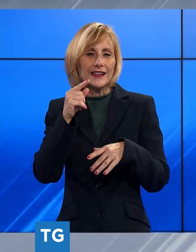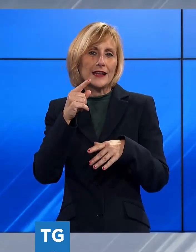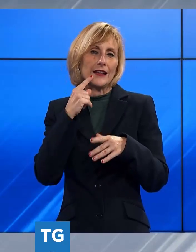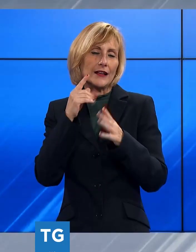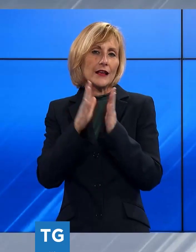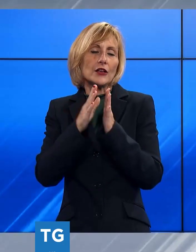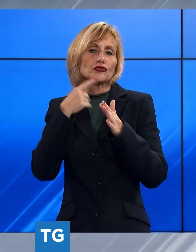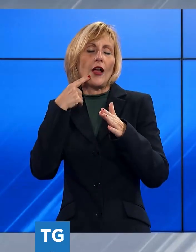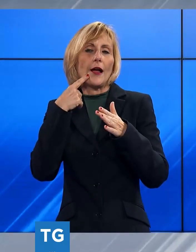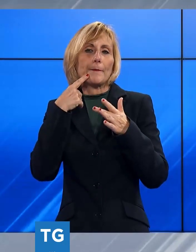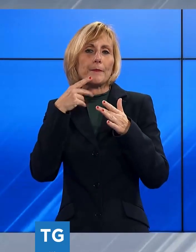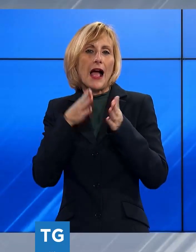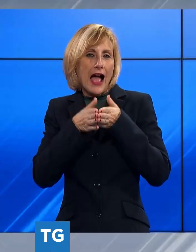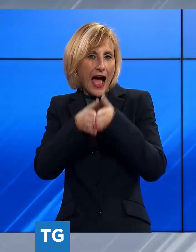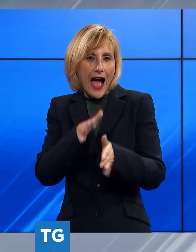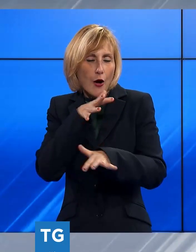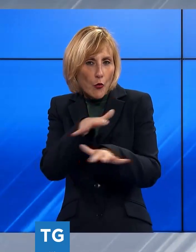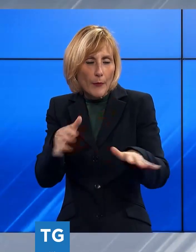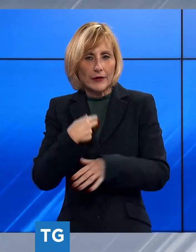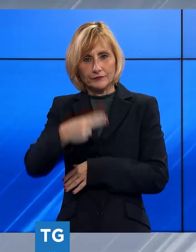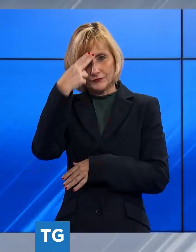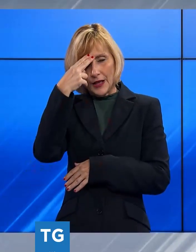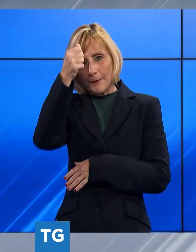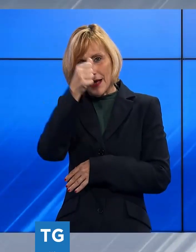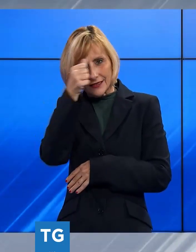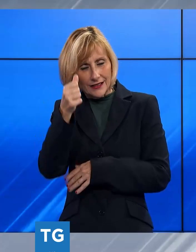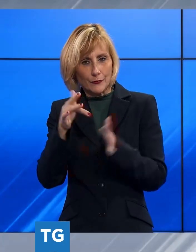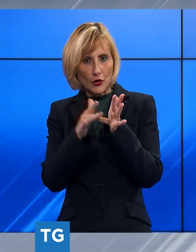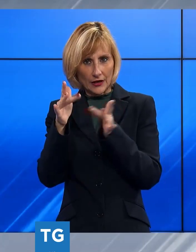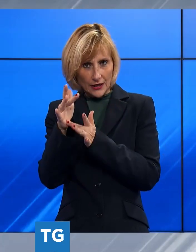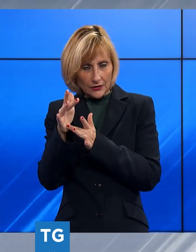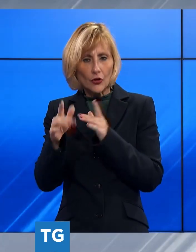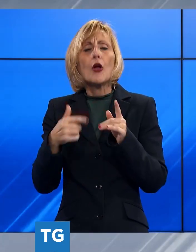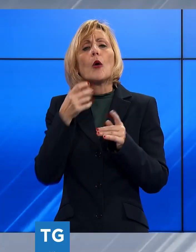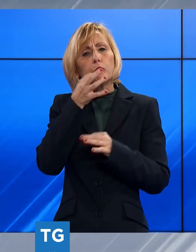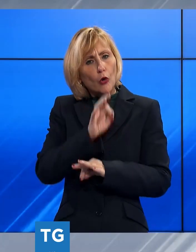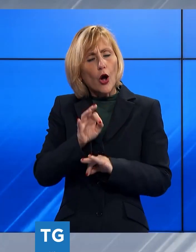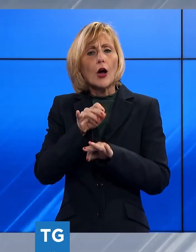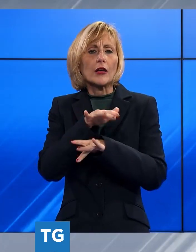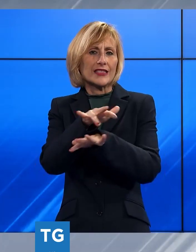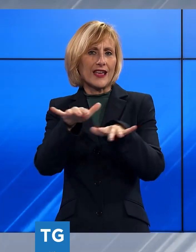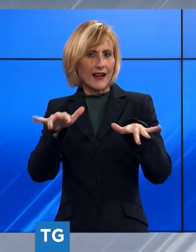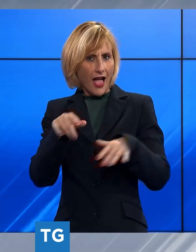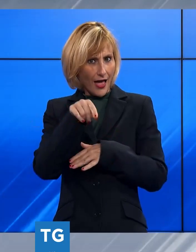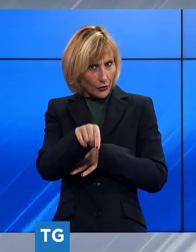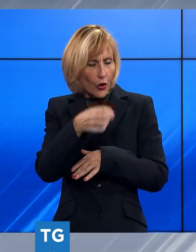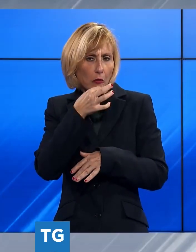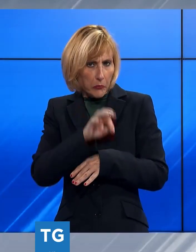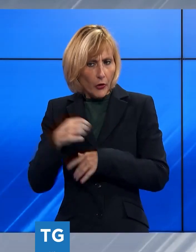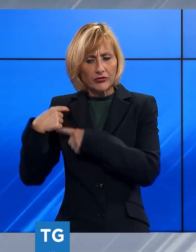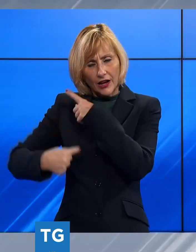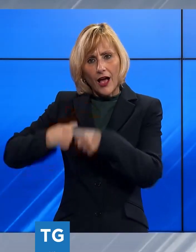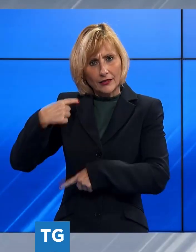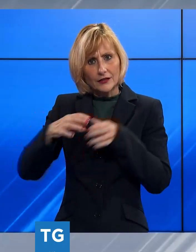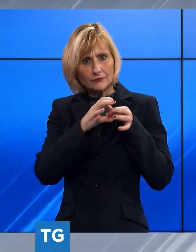Cristo quest'anno per i tanti costretti a lasciare la propria casa anche le onde del governo consentiranno di proseguire questa Antica Tradizione che